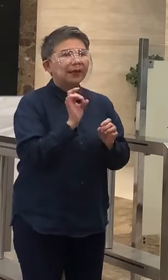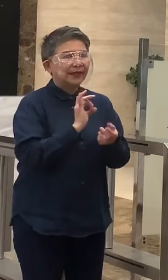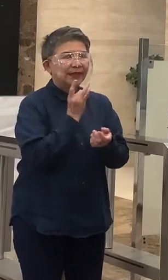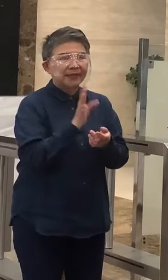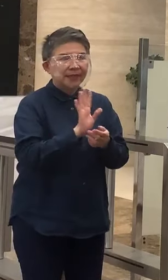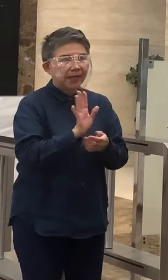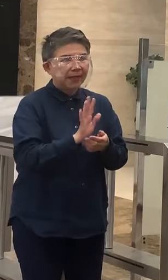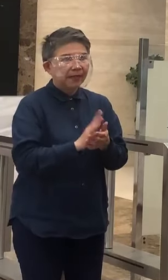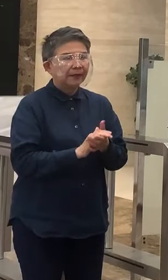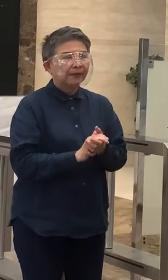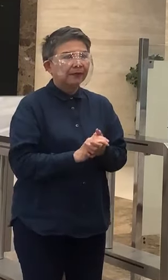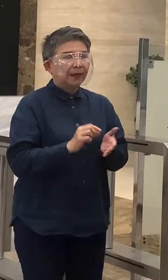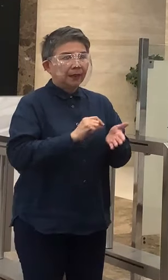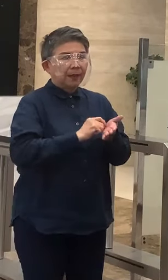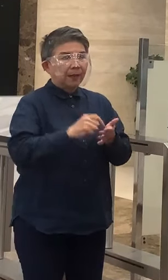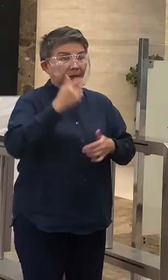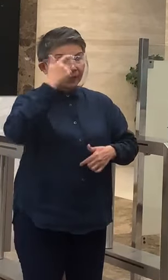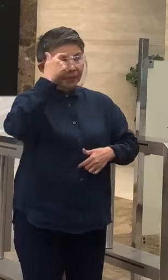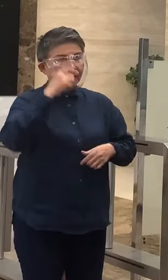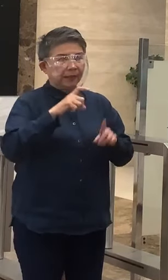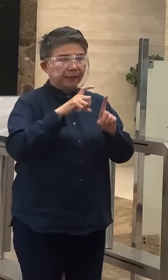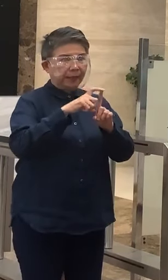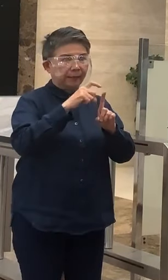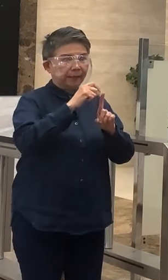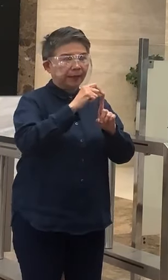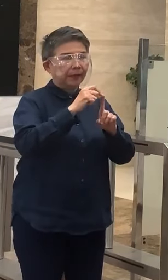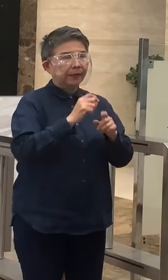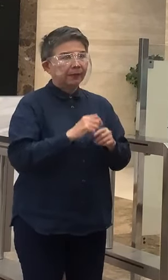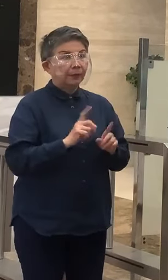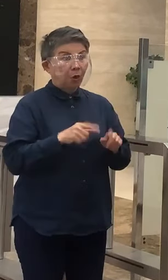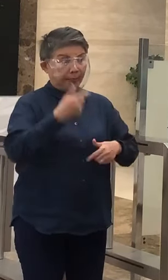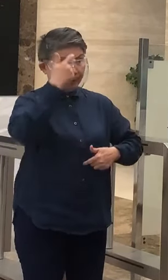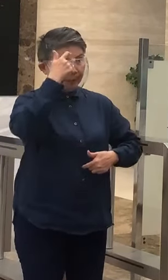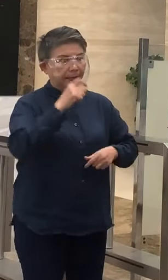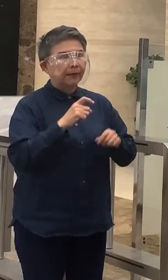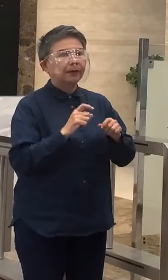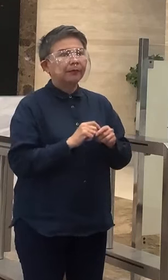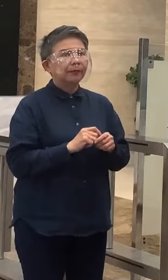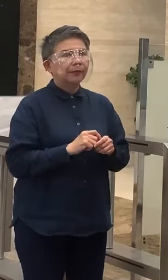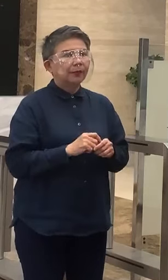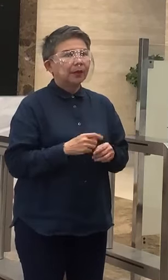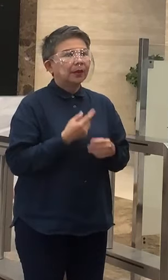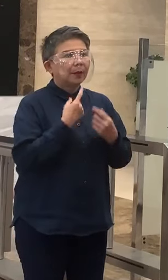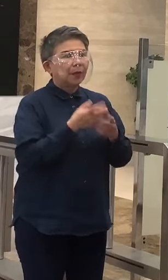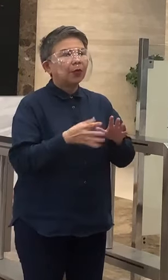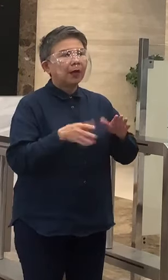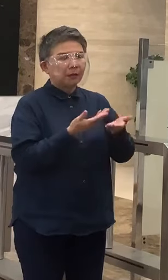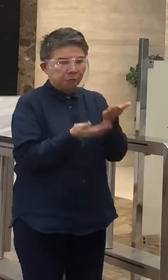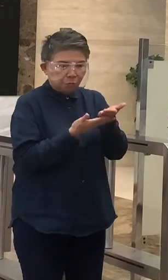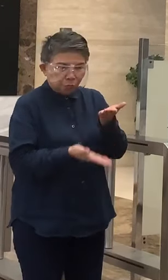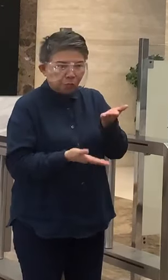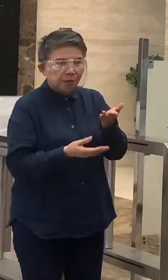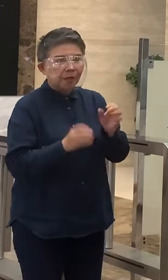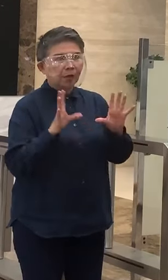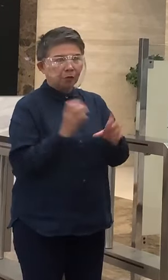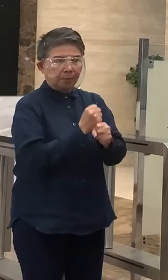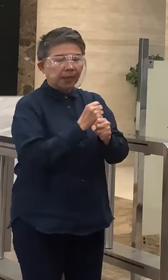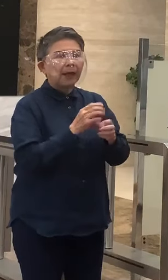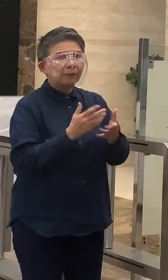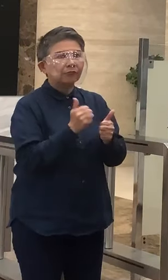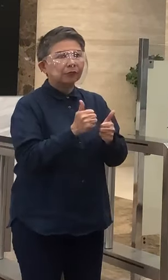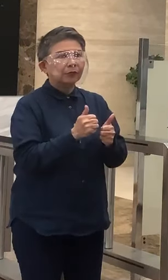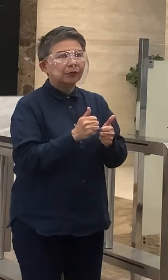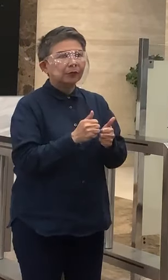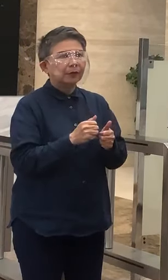tppu atas nama tersangka dipilih telah dinyatakan lengkap oleh JPU